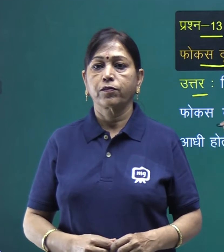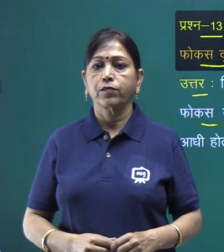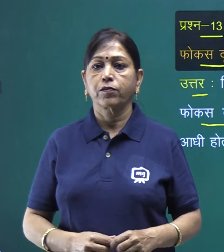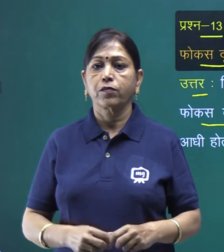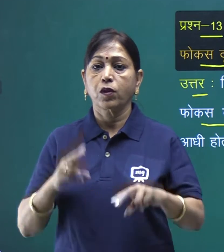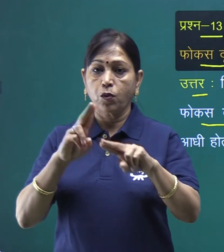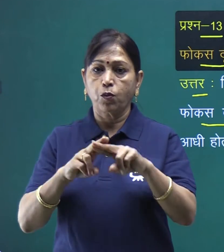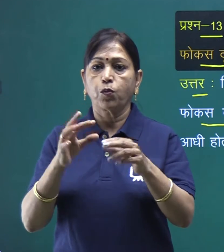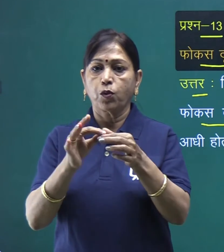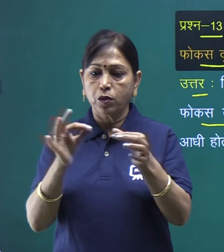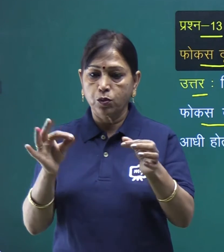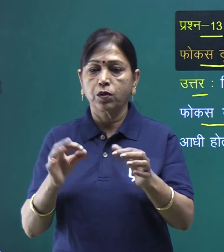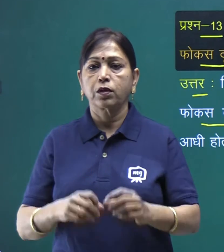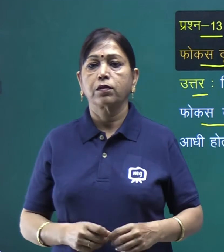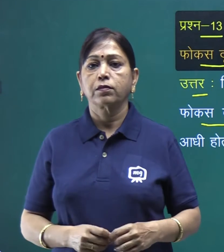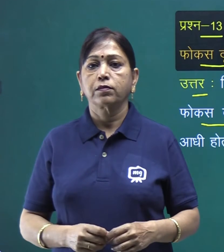फोकस दूरी